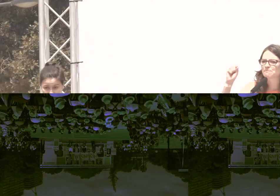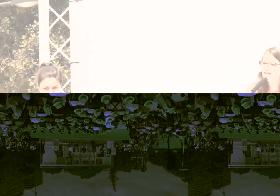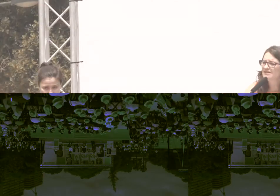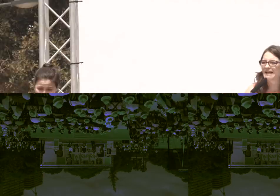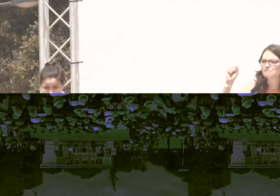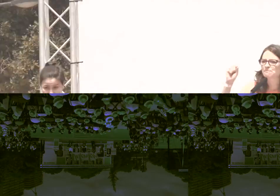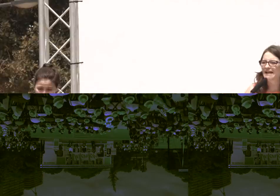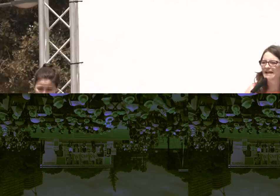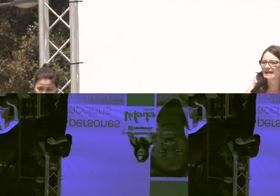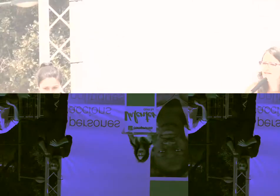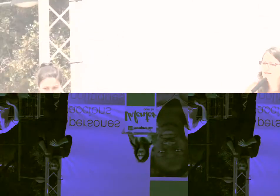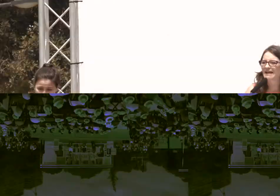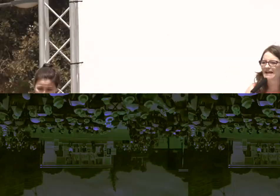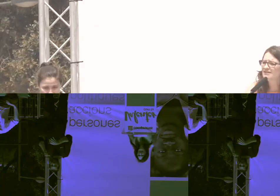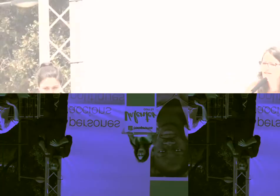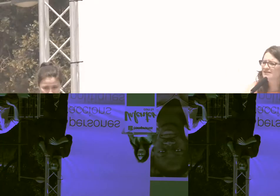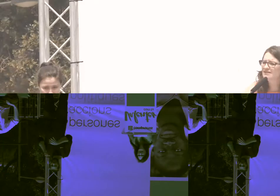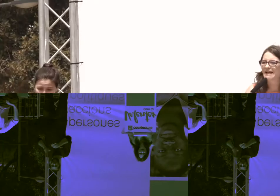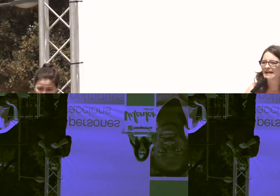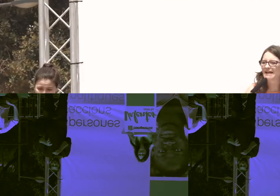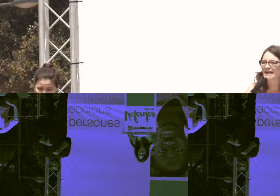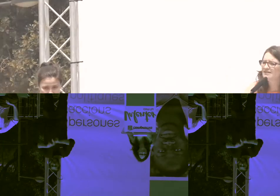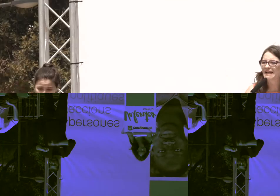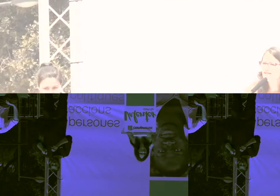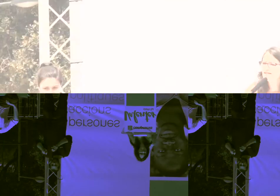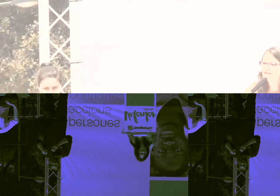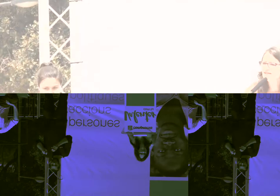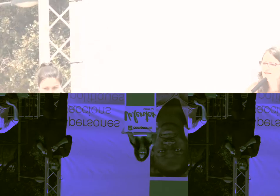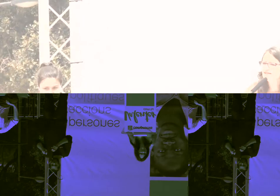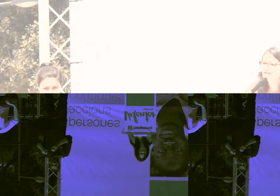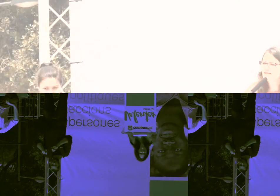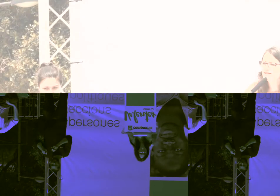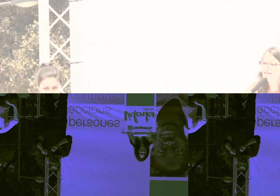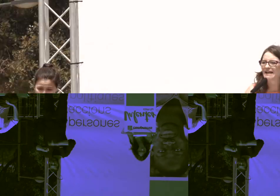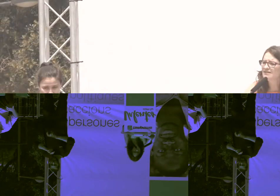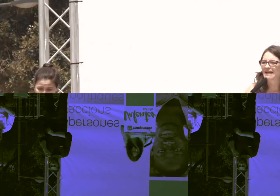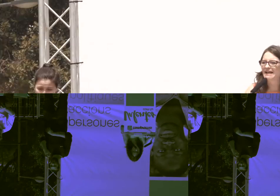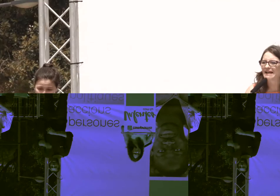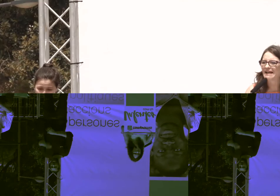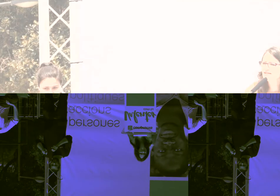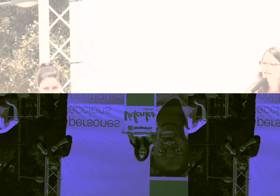la justícia. També s'ha de reparar des de la justícia.